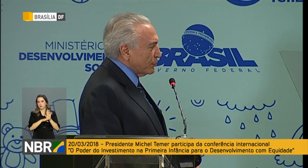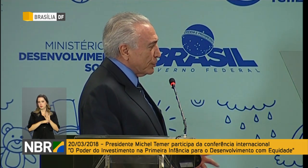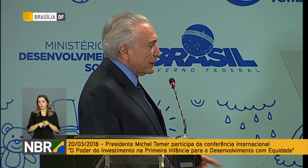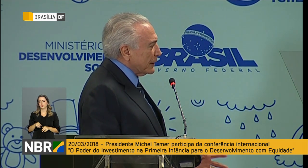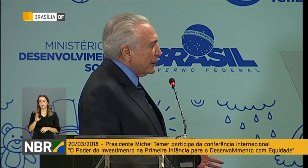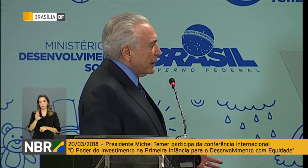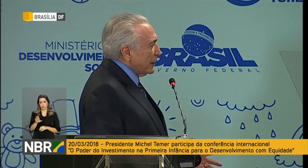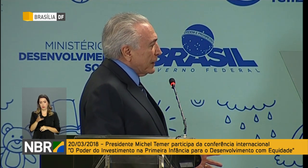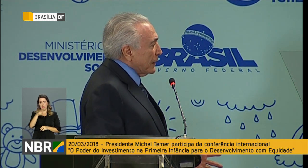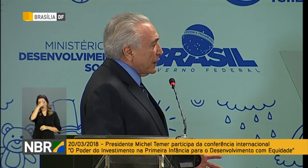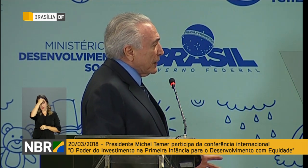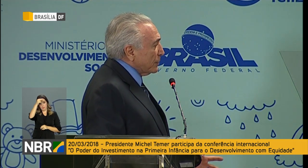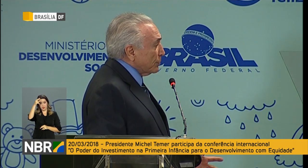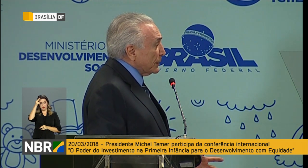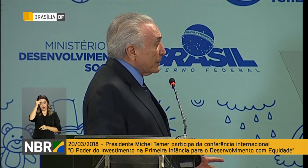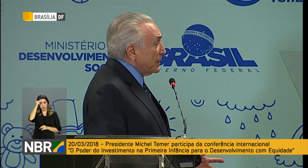Tereza